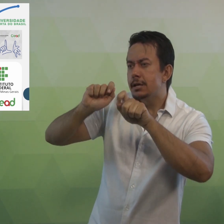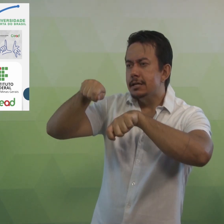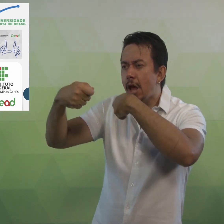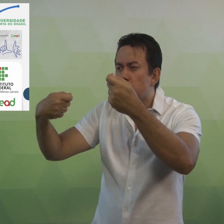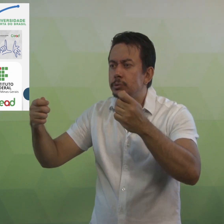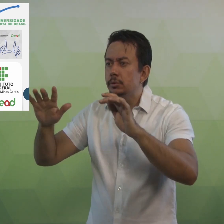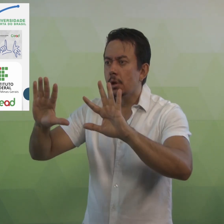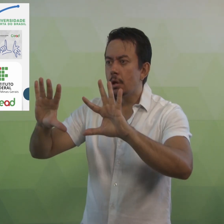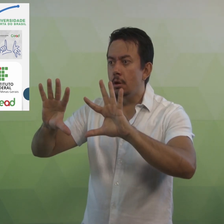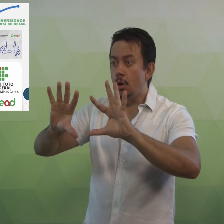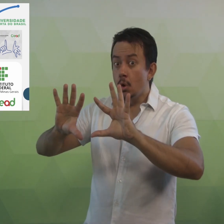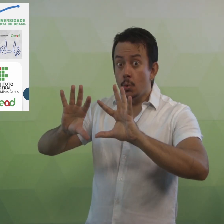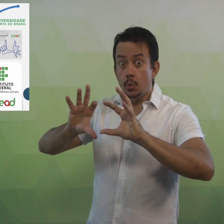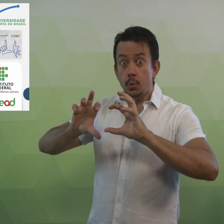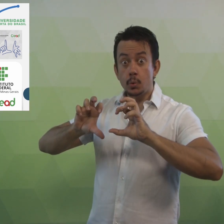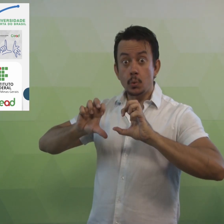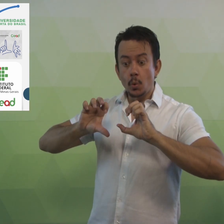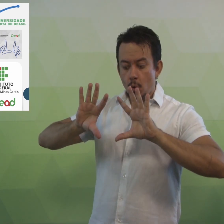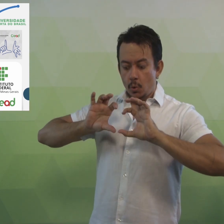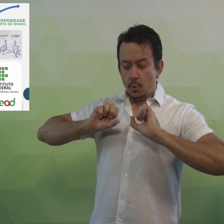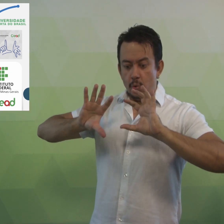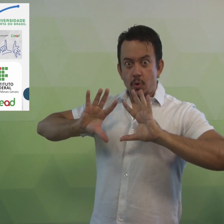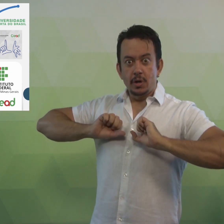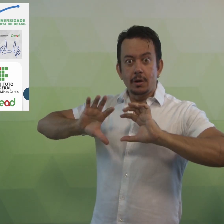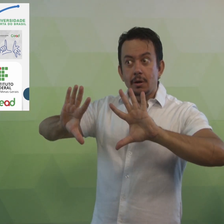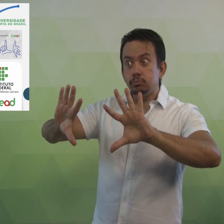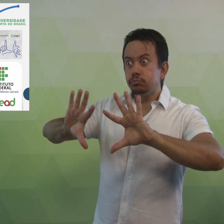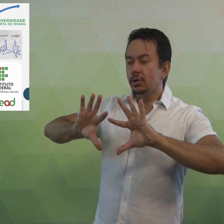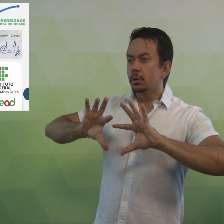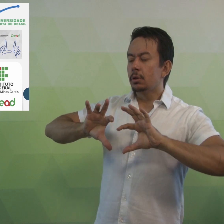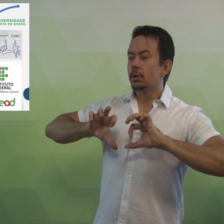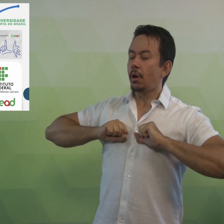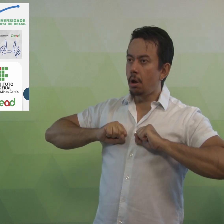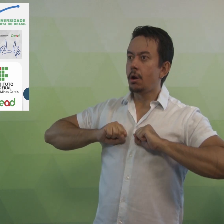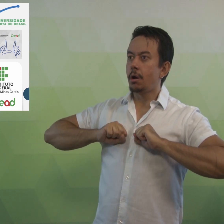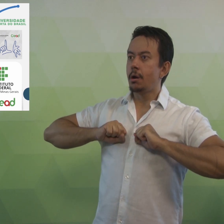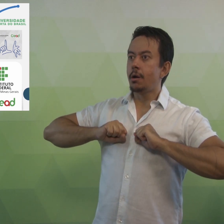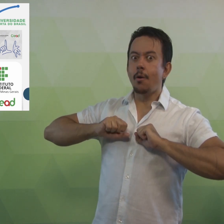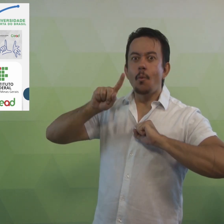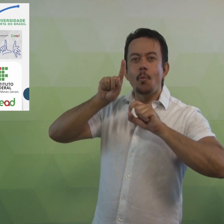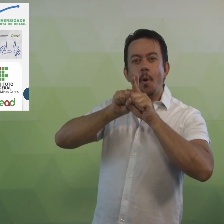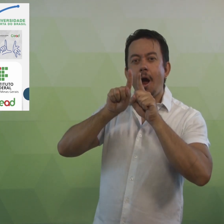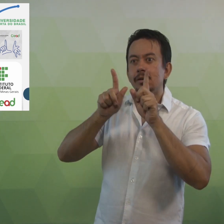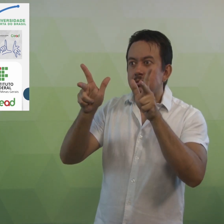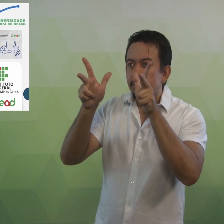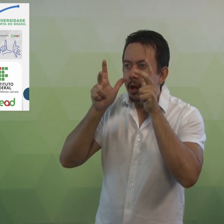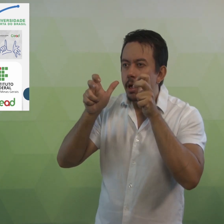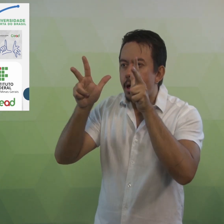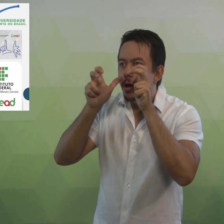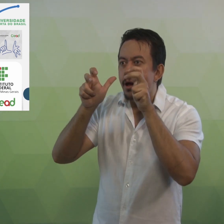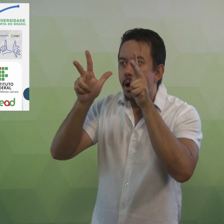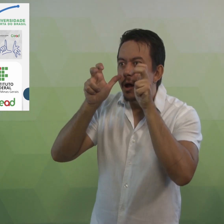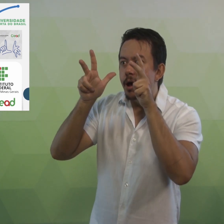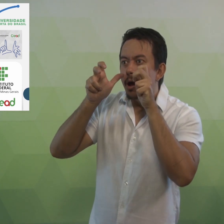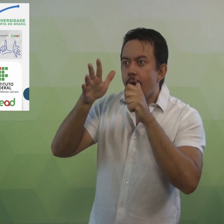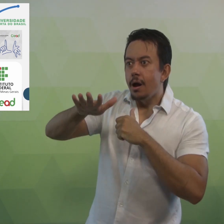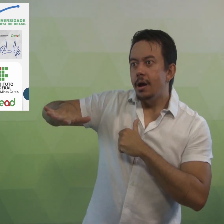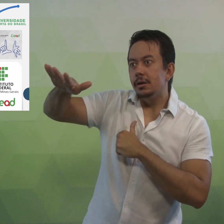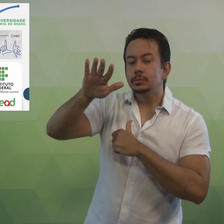dela, nós começamos a adquirir. E essa aquisição, ela é feita através da observação.